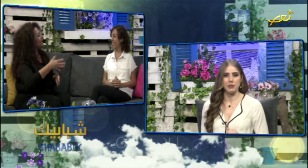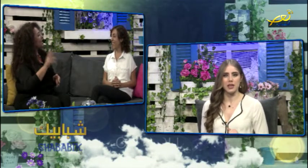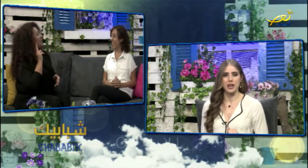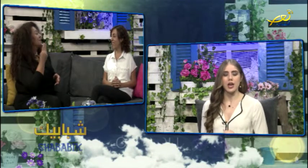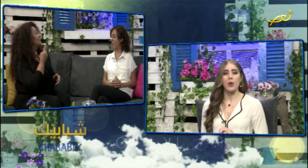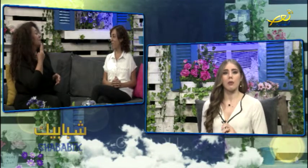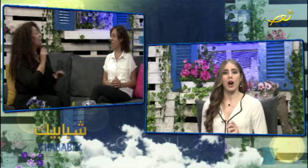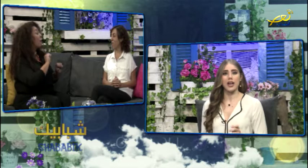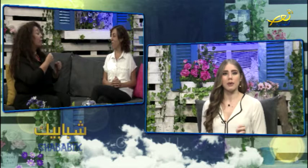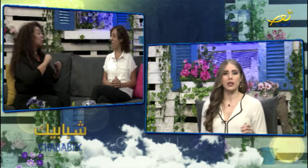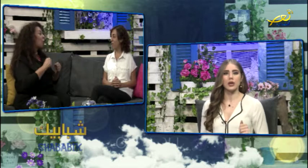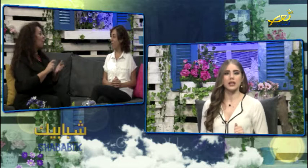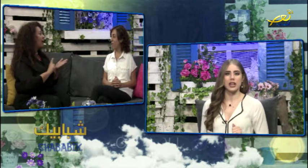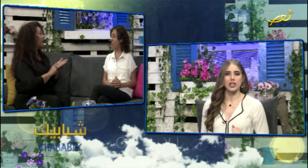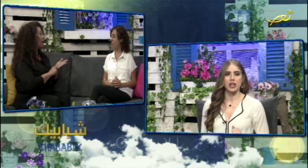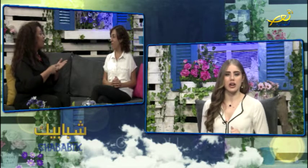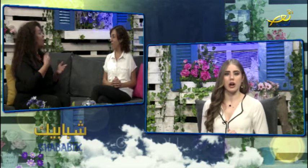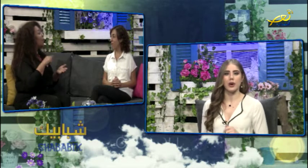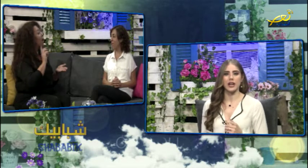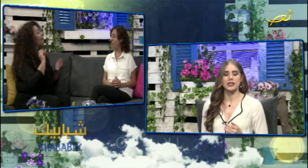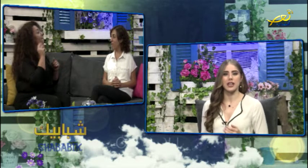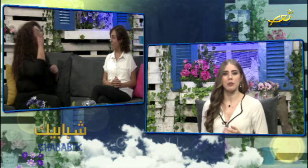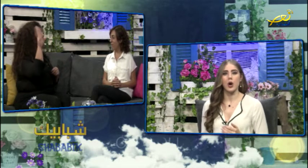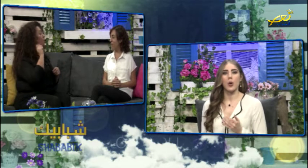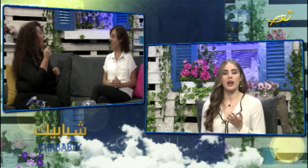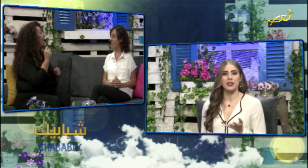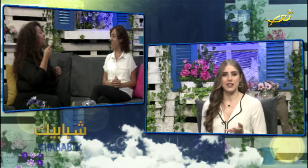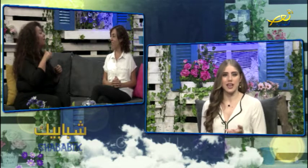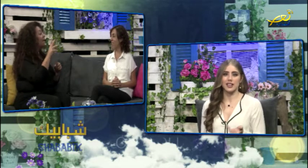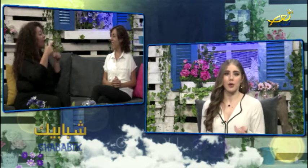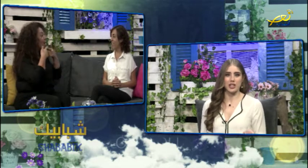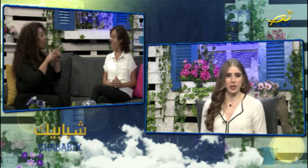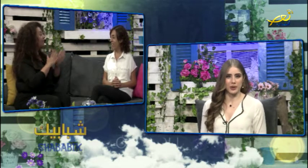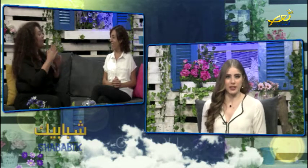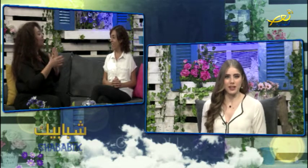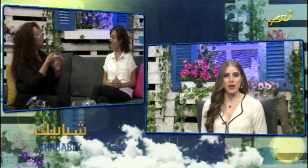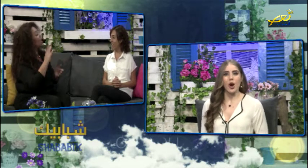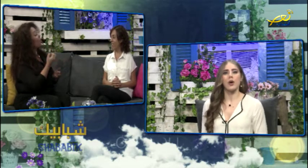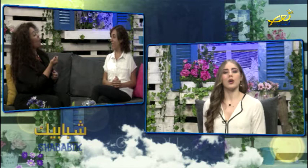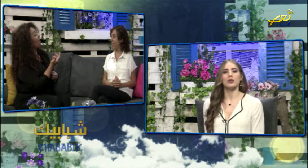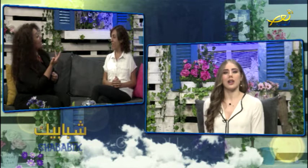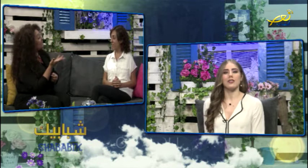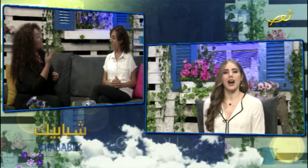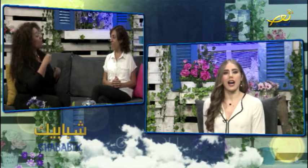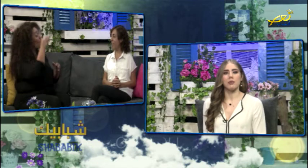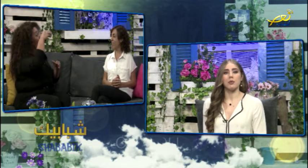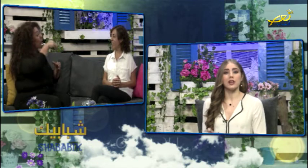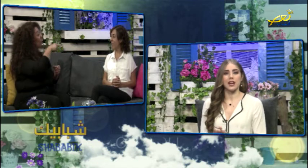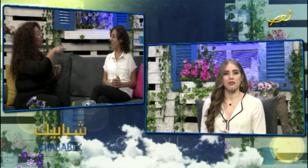التعليمية ومعلمة لغة الإشارة والحساب والرياضيات أو الجيومتري، وحضورها الفعال بمختلف